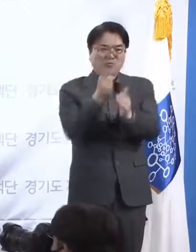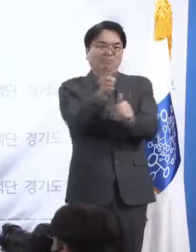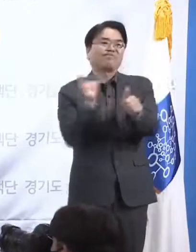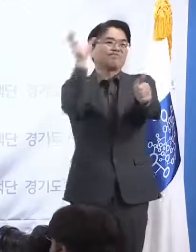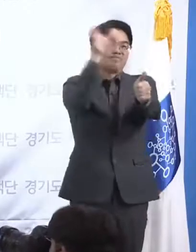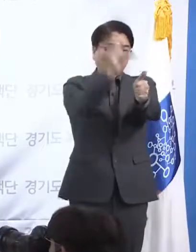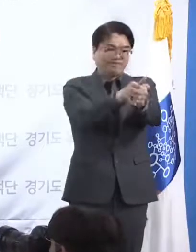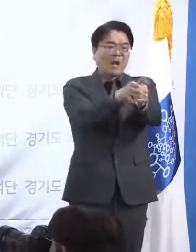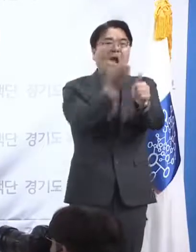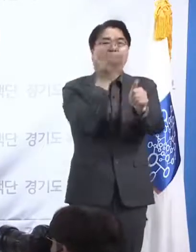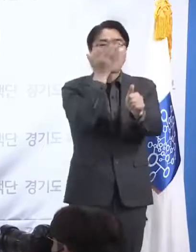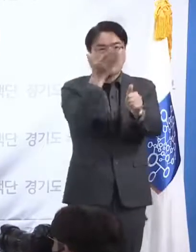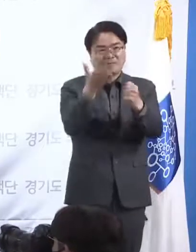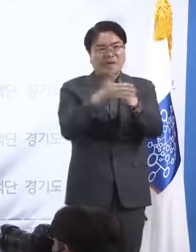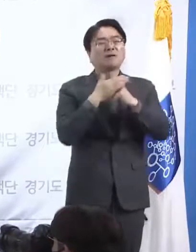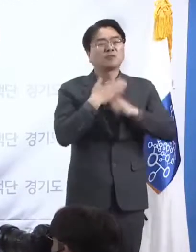알려드립니다.